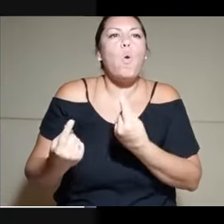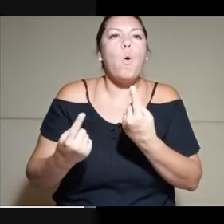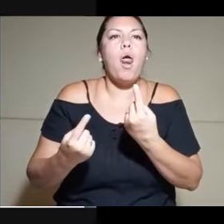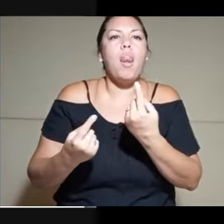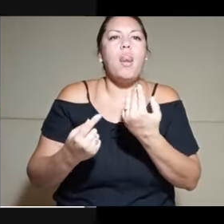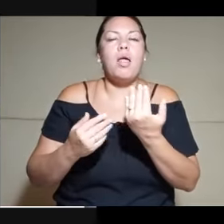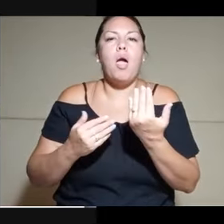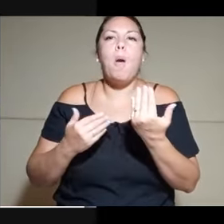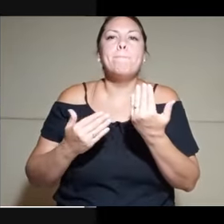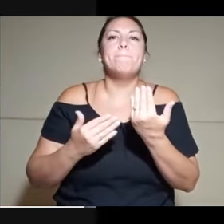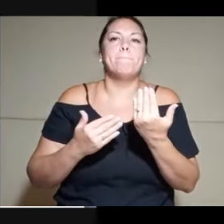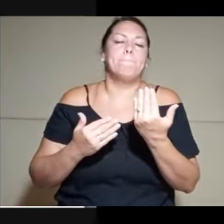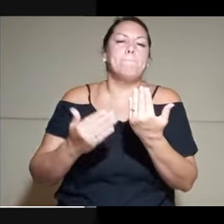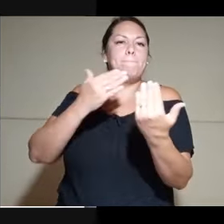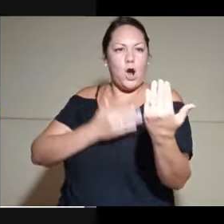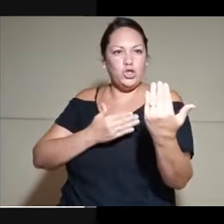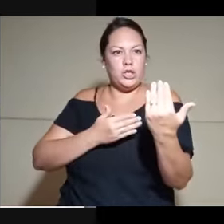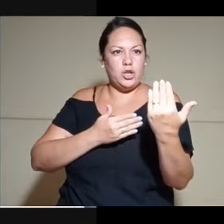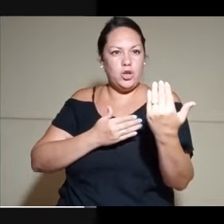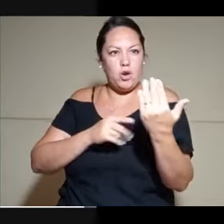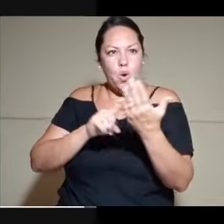posterior? Anterior. Del tronco.